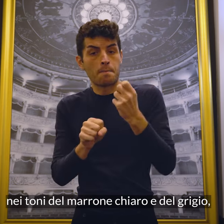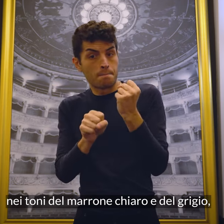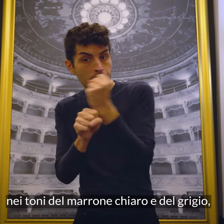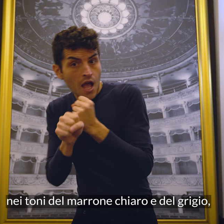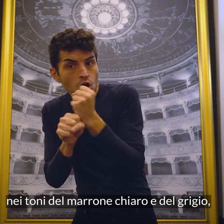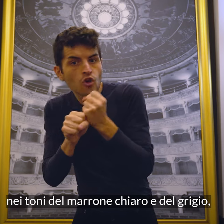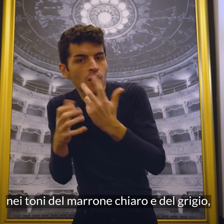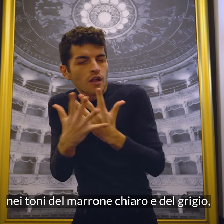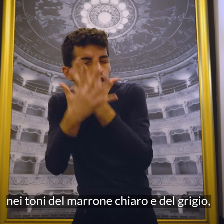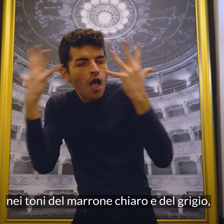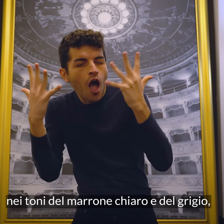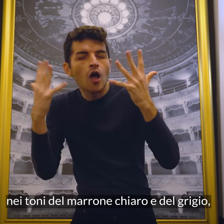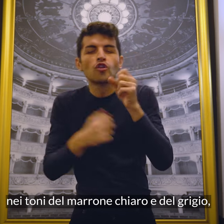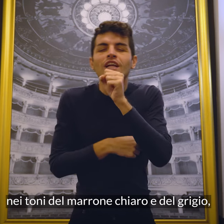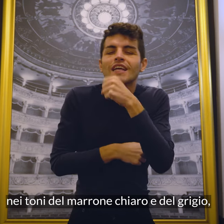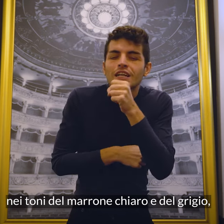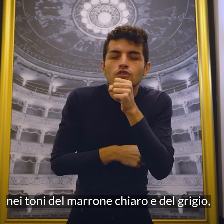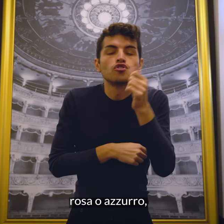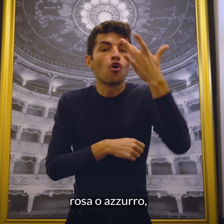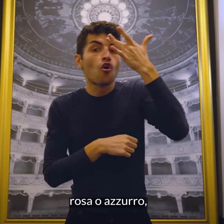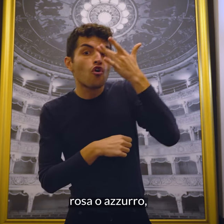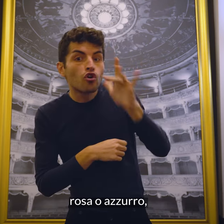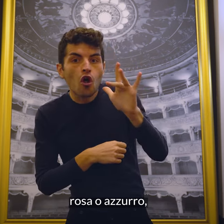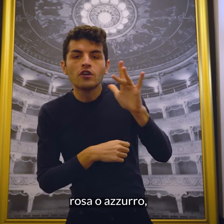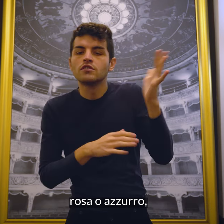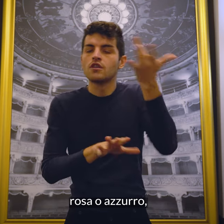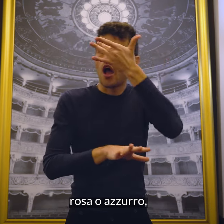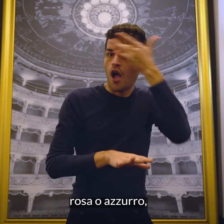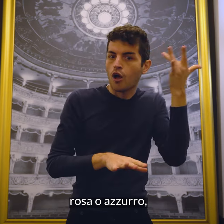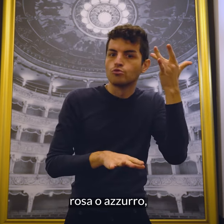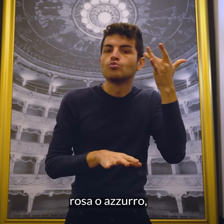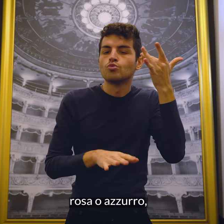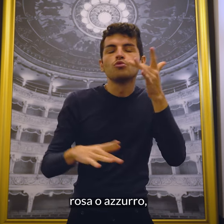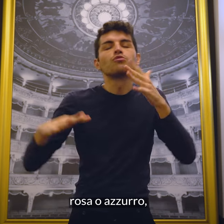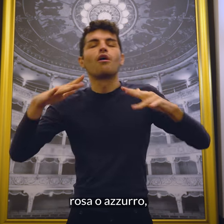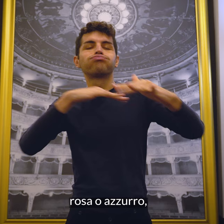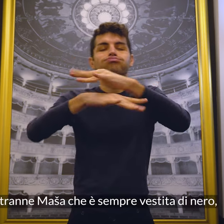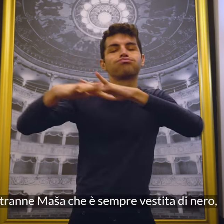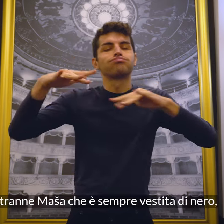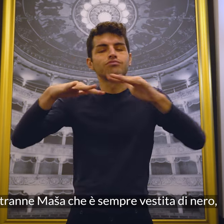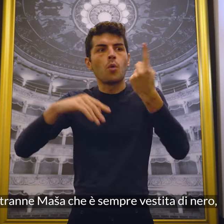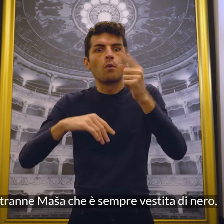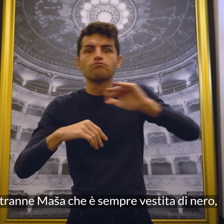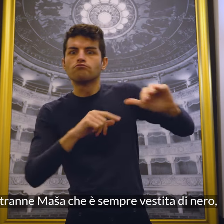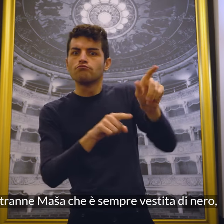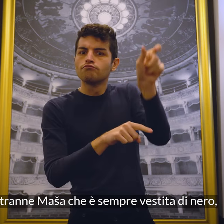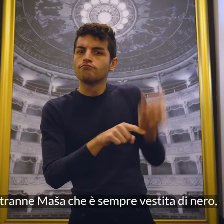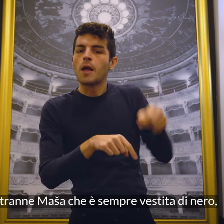chiaro e del grigio rosa o azzurro tranne Masha che è sempre